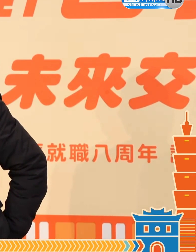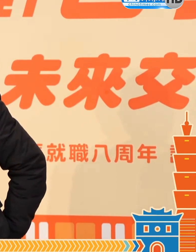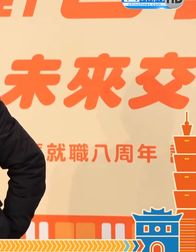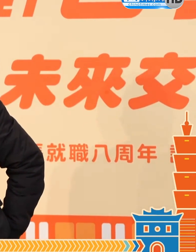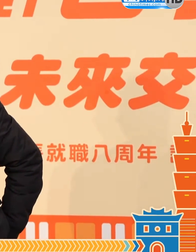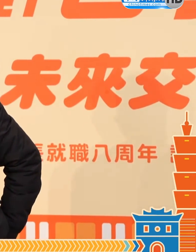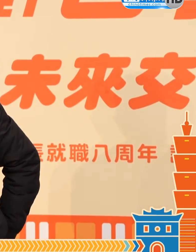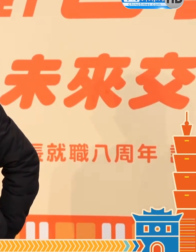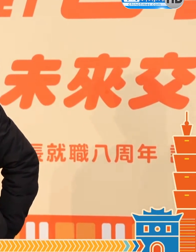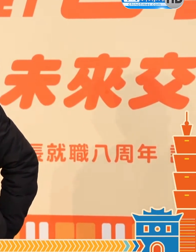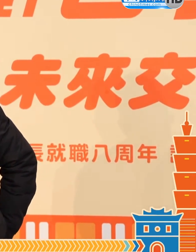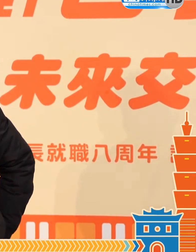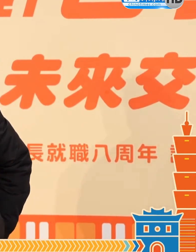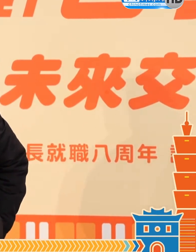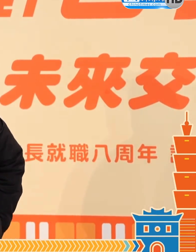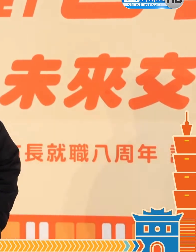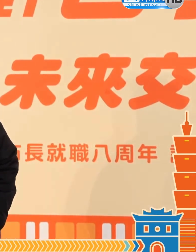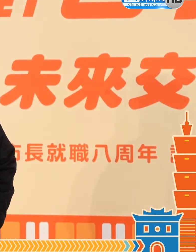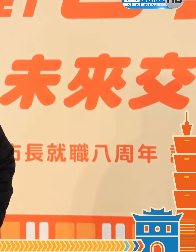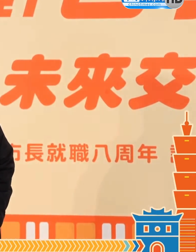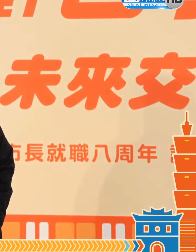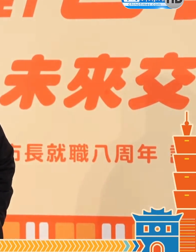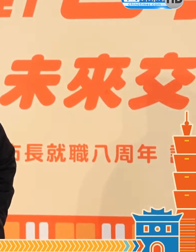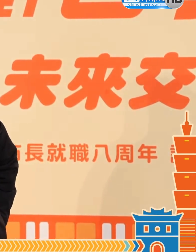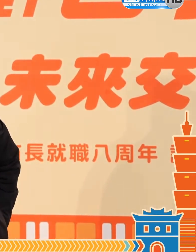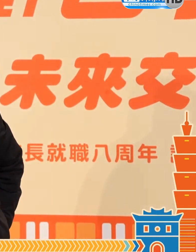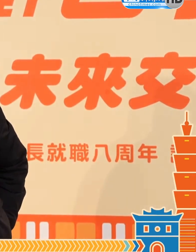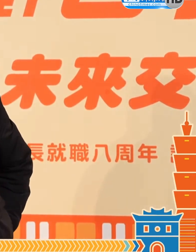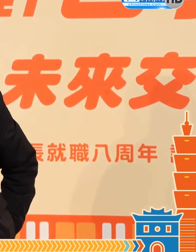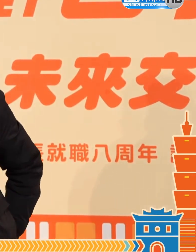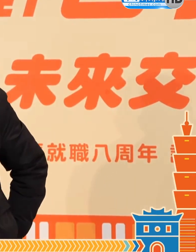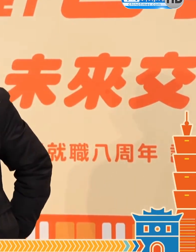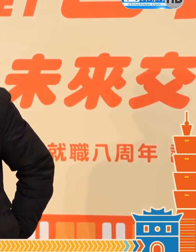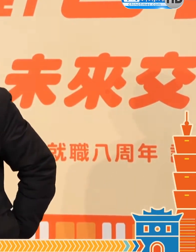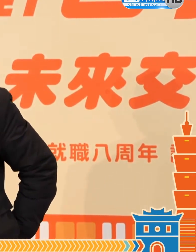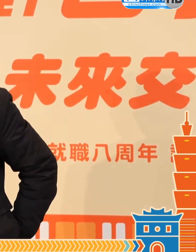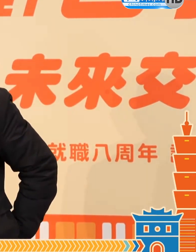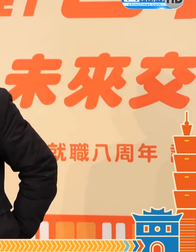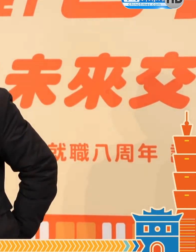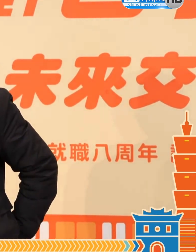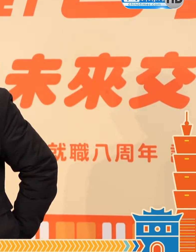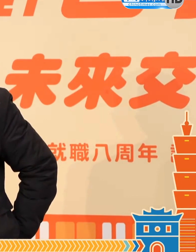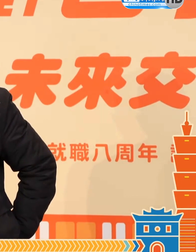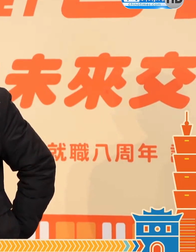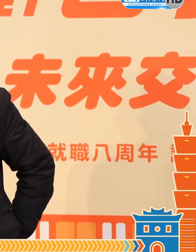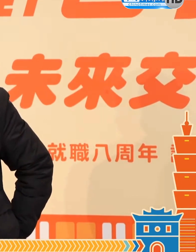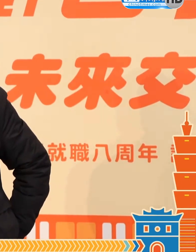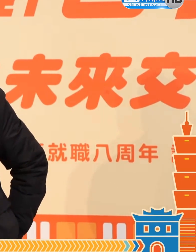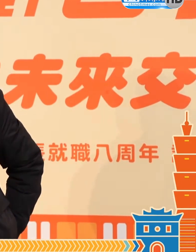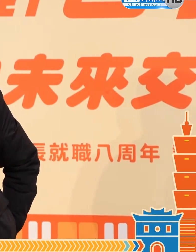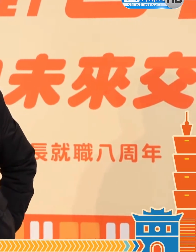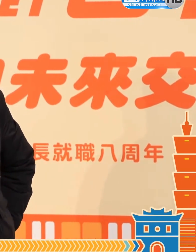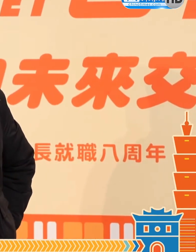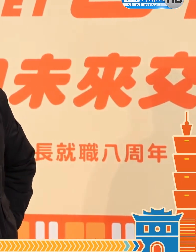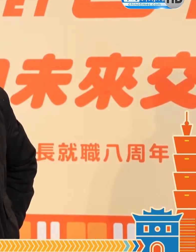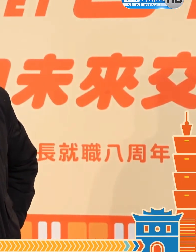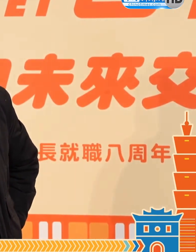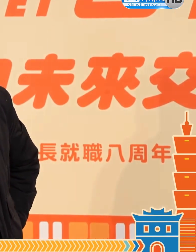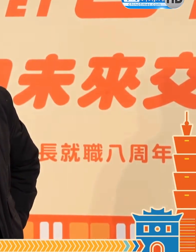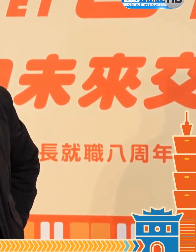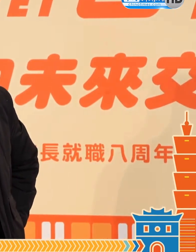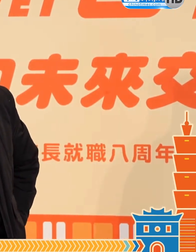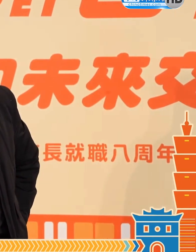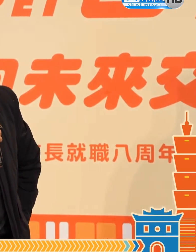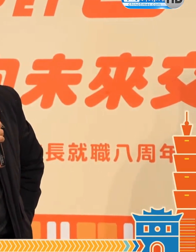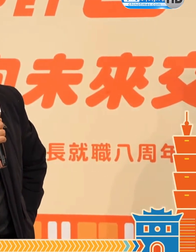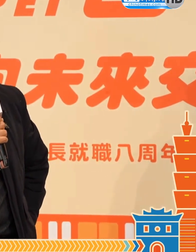政策也是率全国之先。那么另外在这个整个这个农业的这个推广等等。那